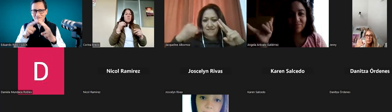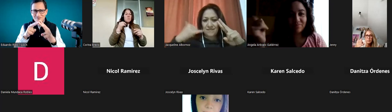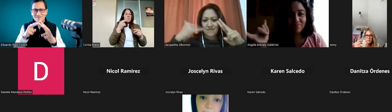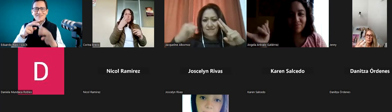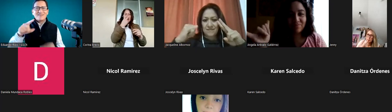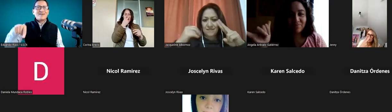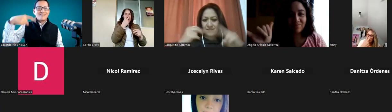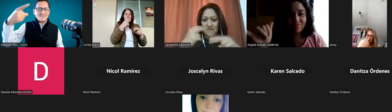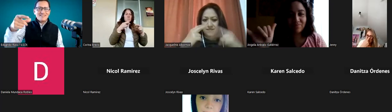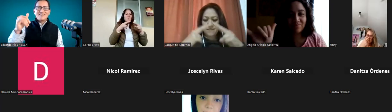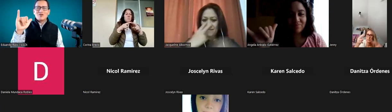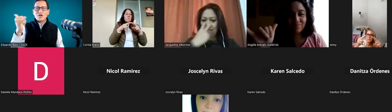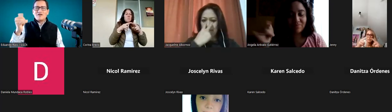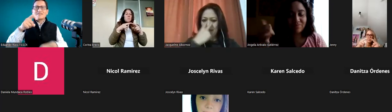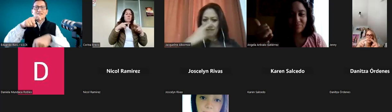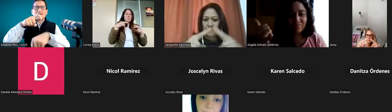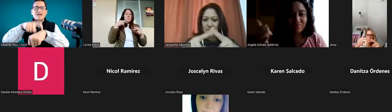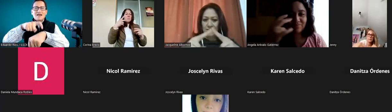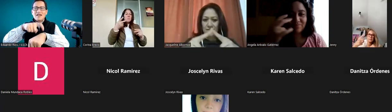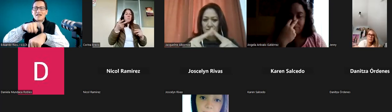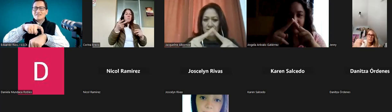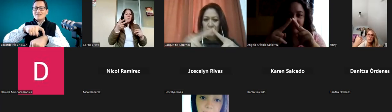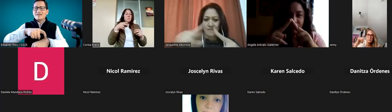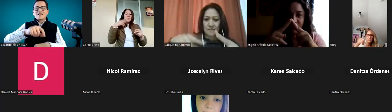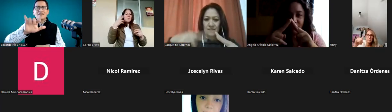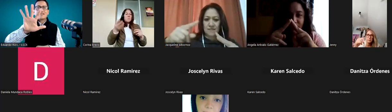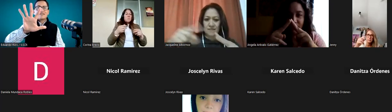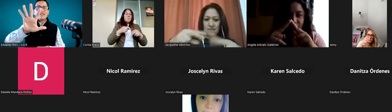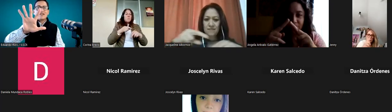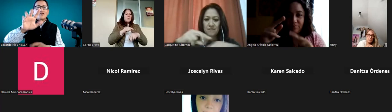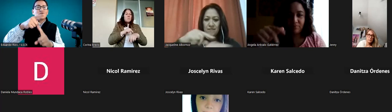Nos vemos el siguiente jueves a las